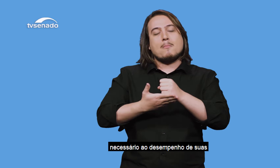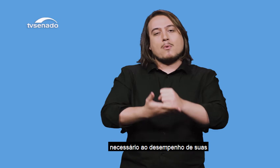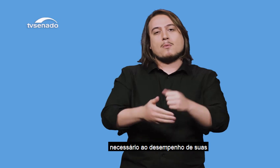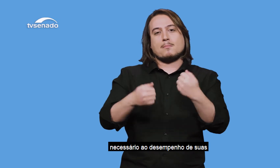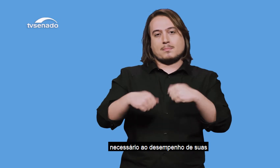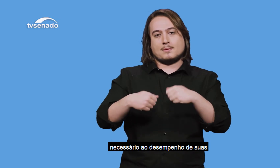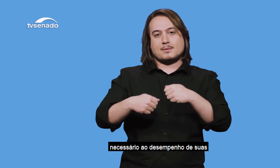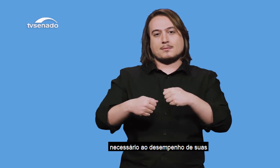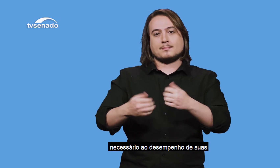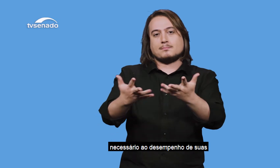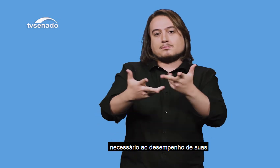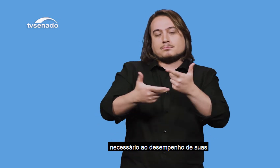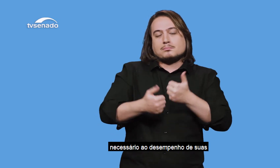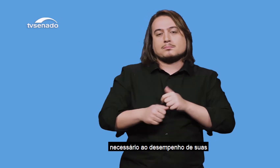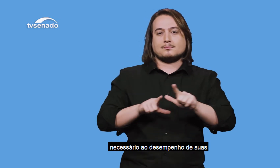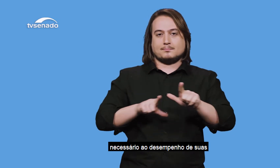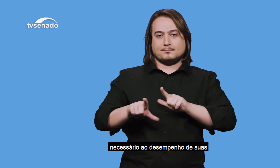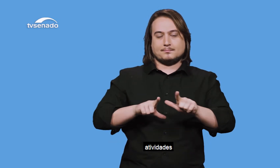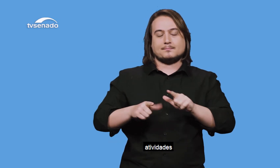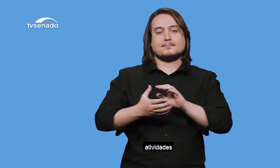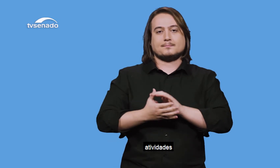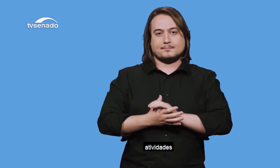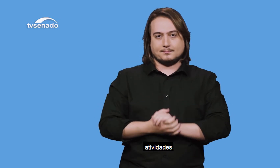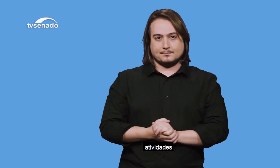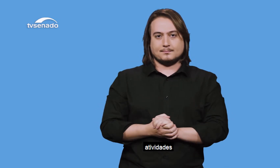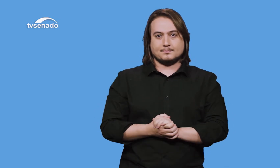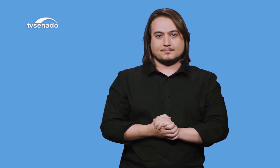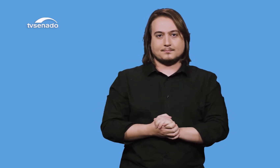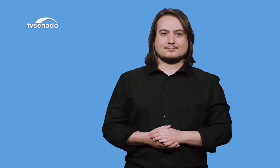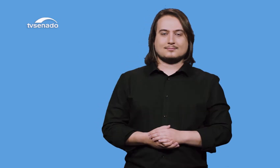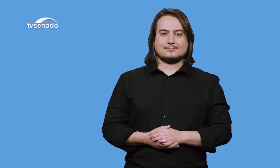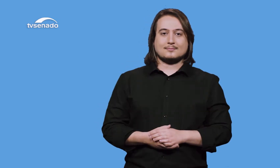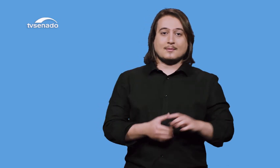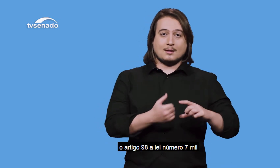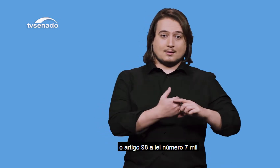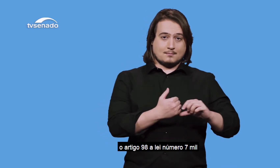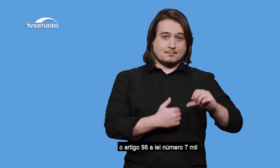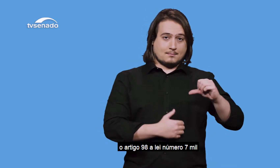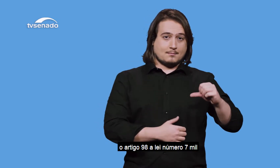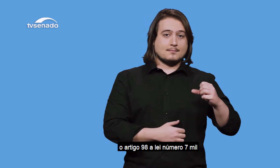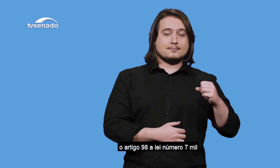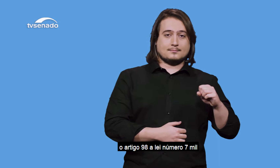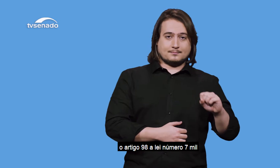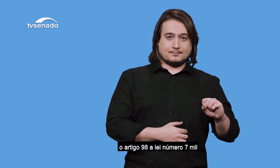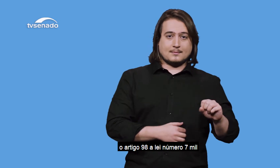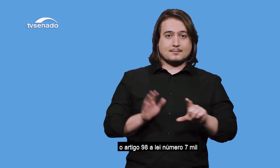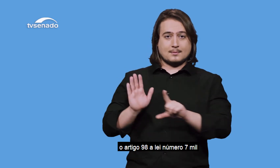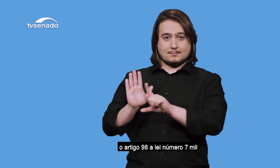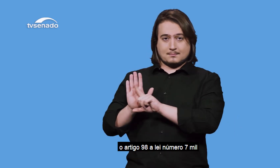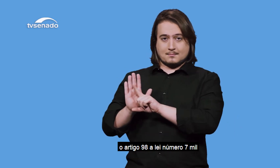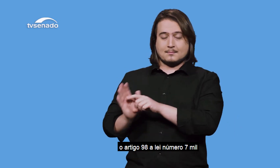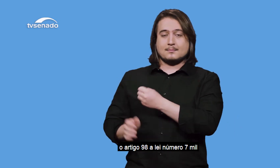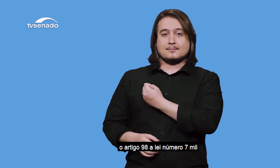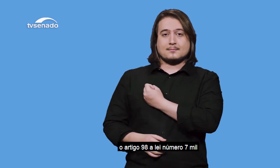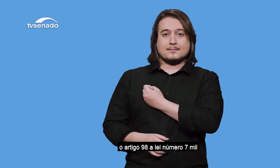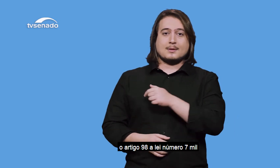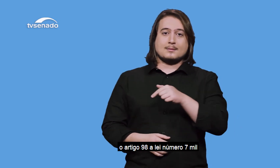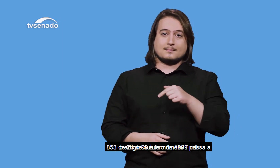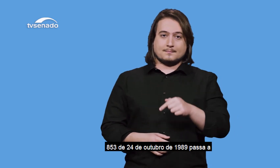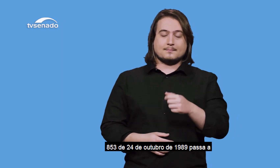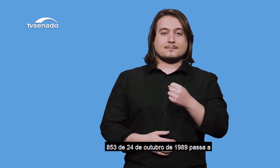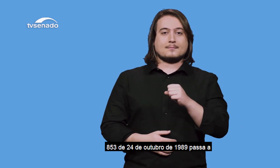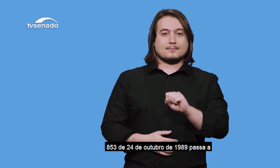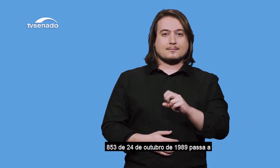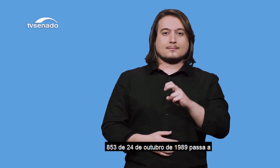apoio necessário ao desempenho de suas atividades artigo 98 a lei número 7